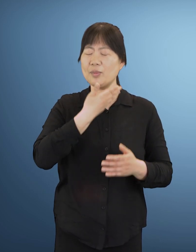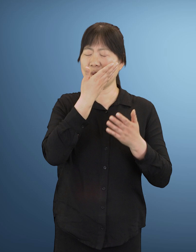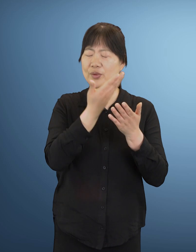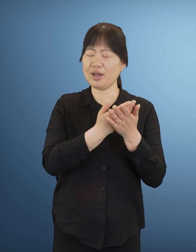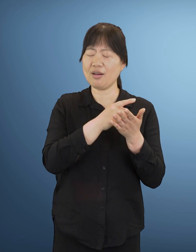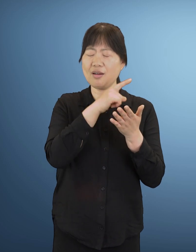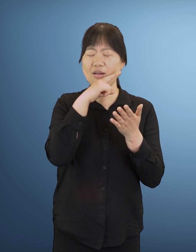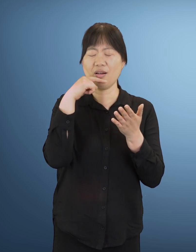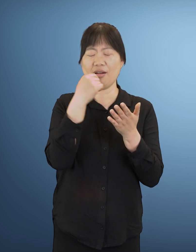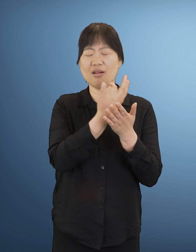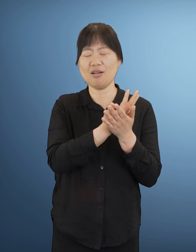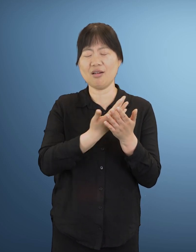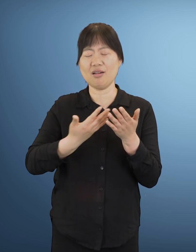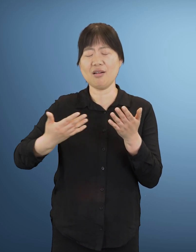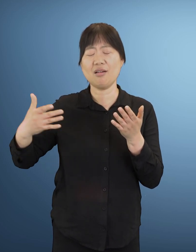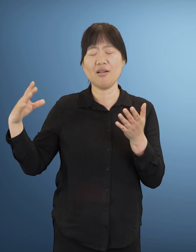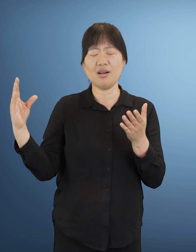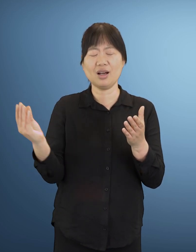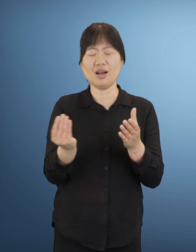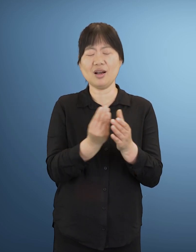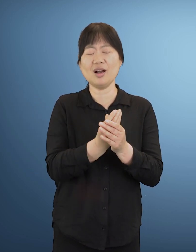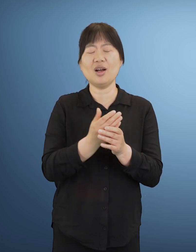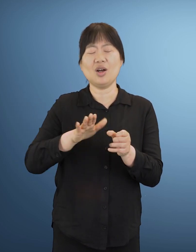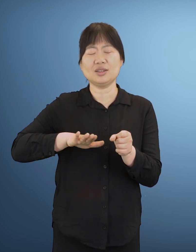십자가의 보혈